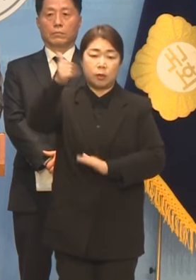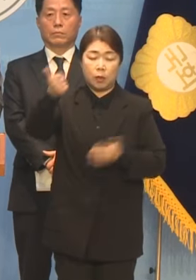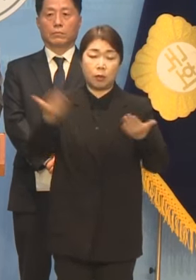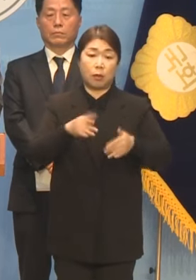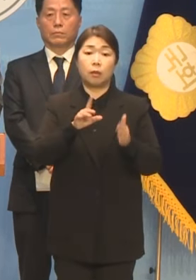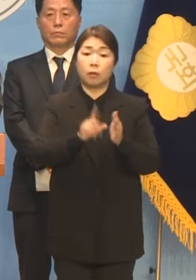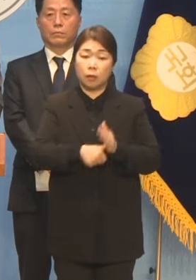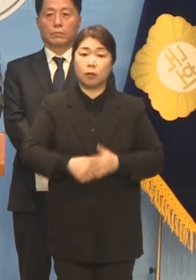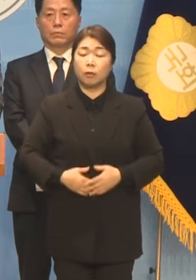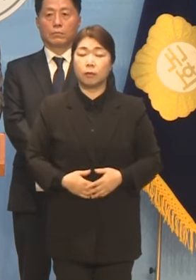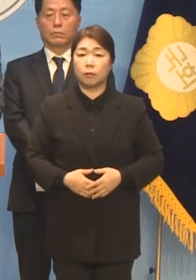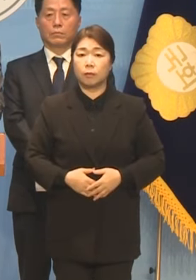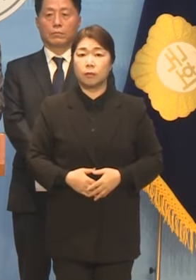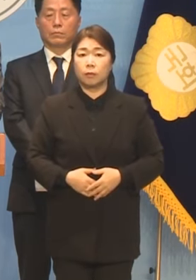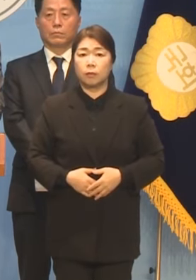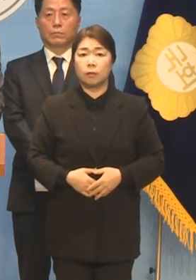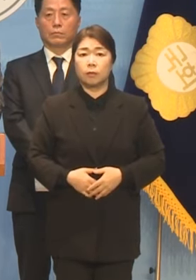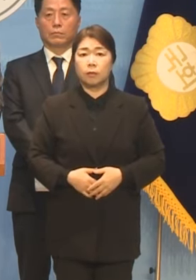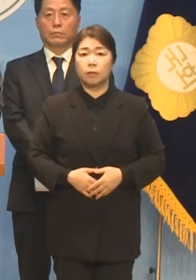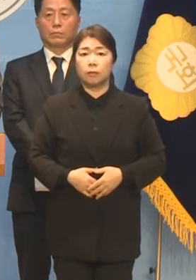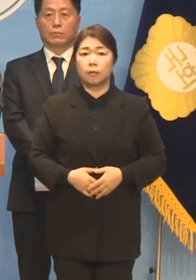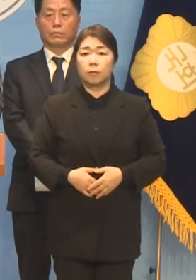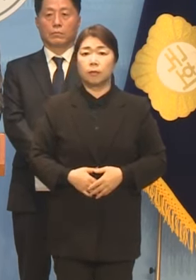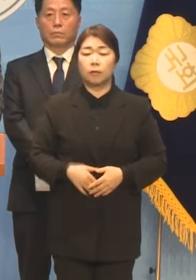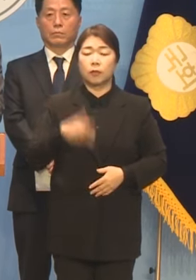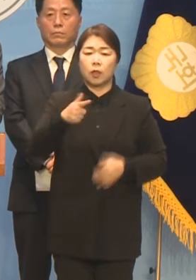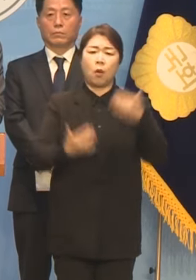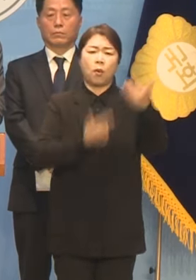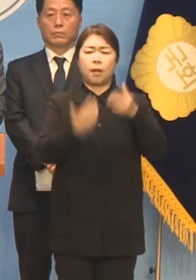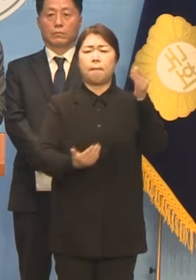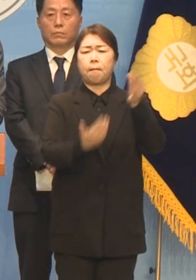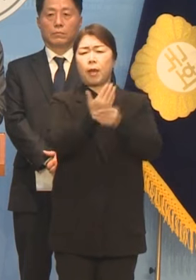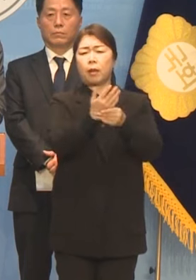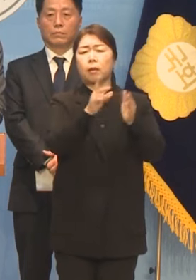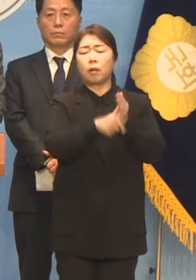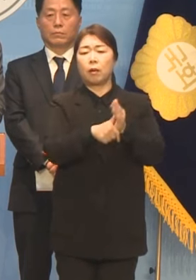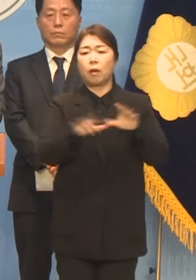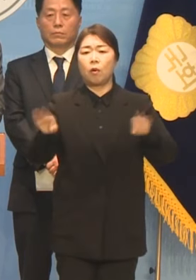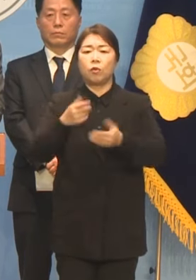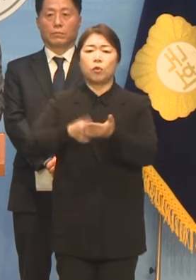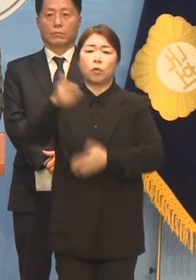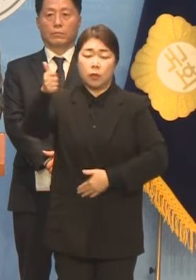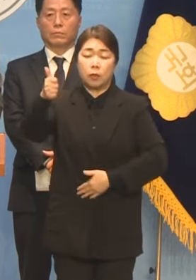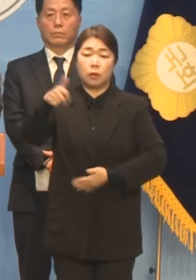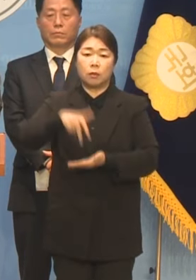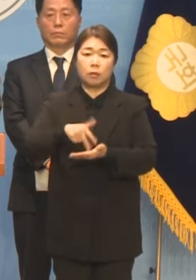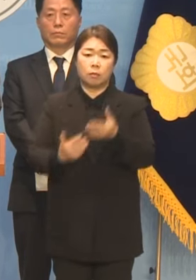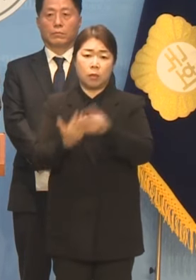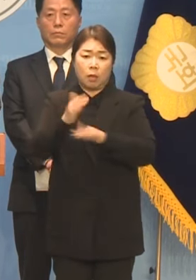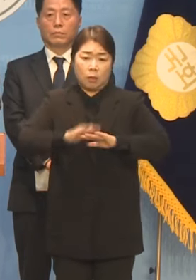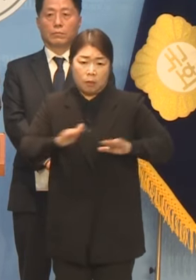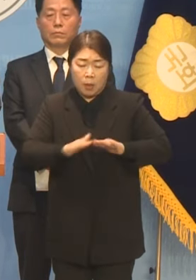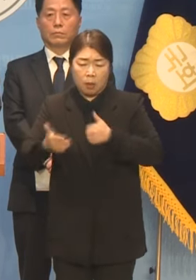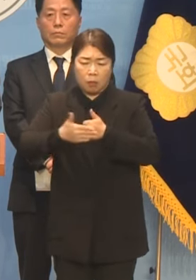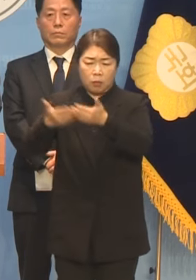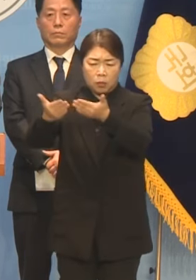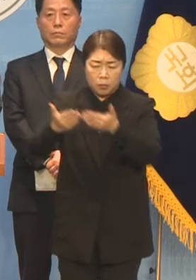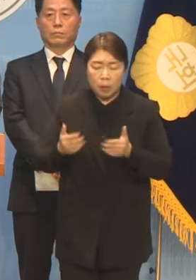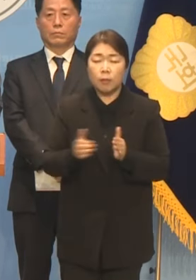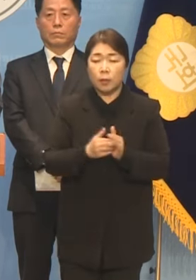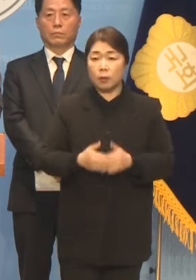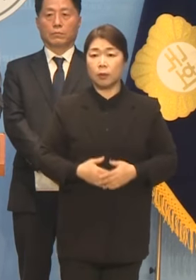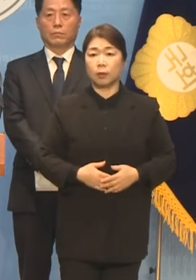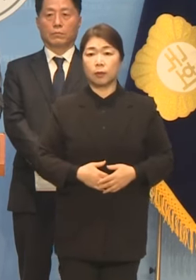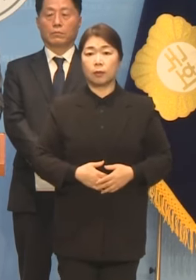중에 그 가슴 아팠던 재천 화제 참사 당시의 국무총리로서 제난 수습에 큰 도움을